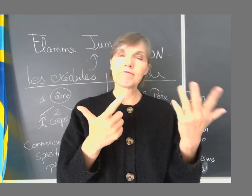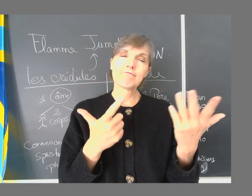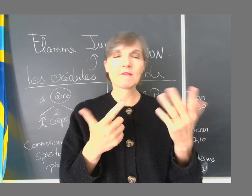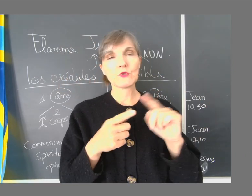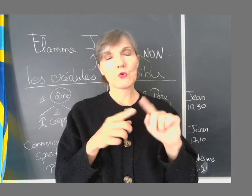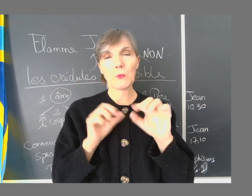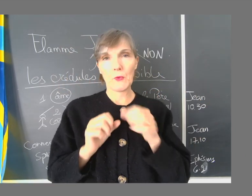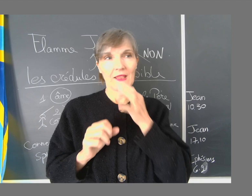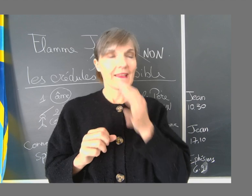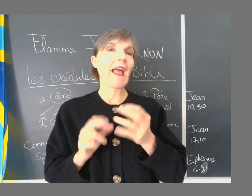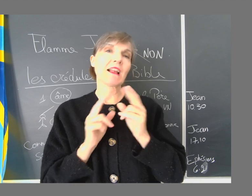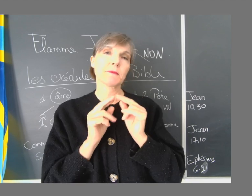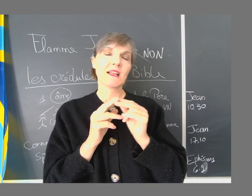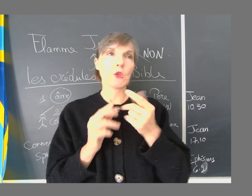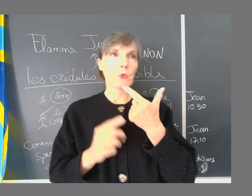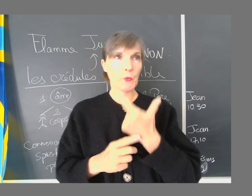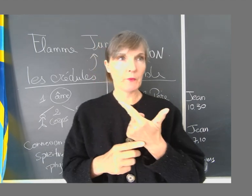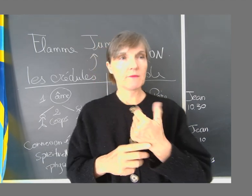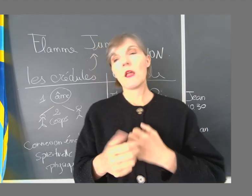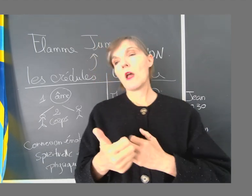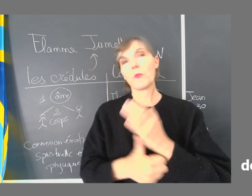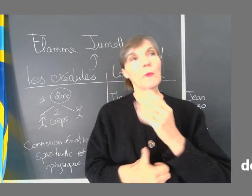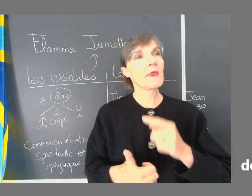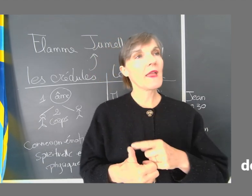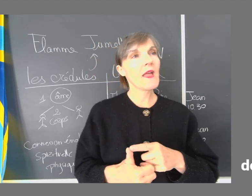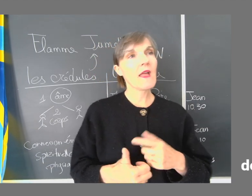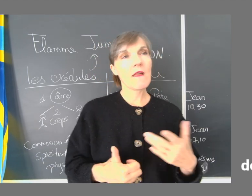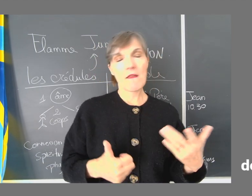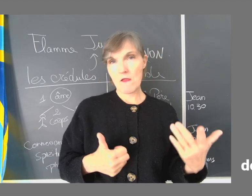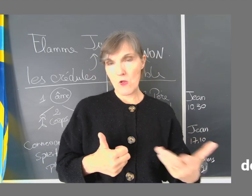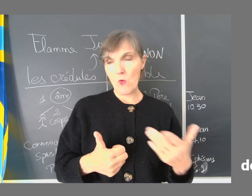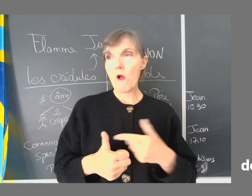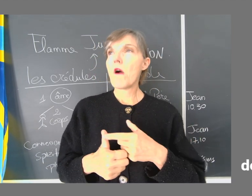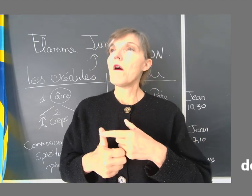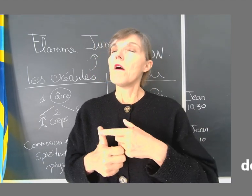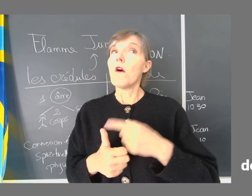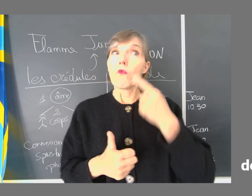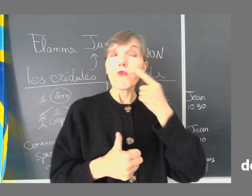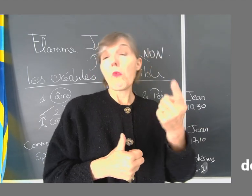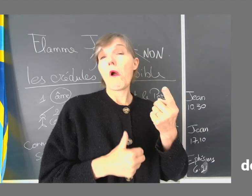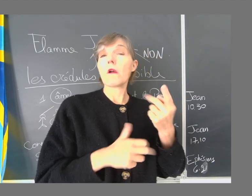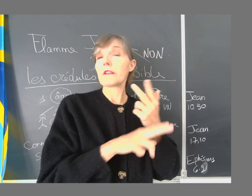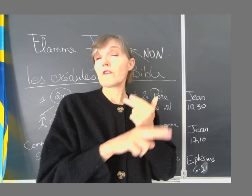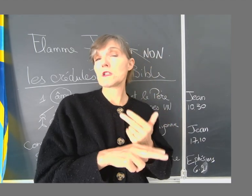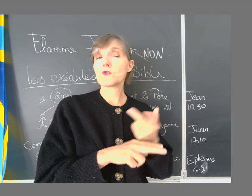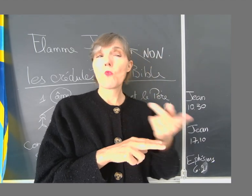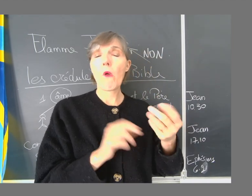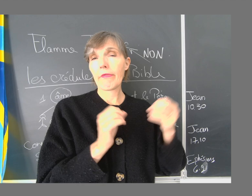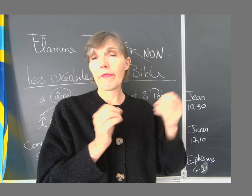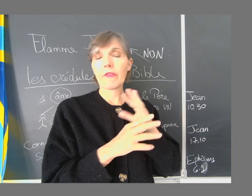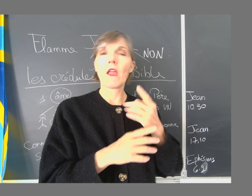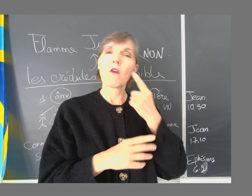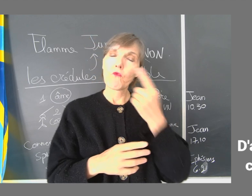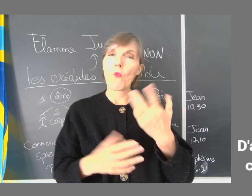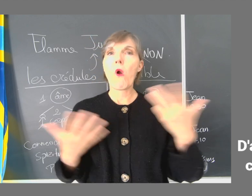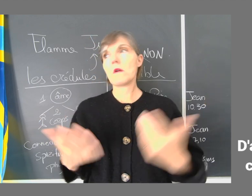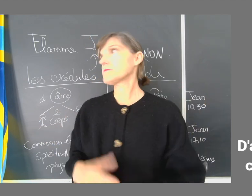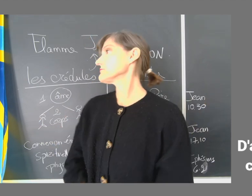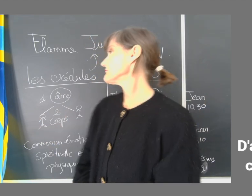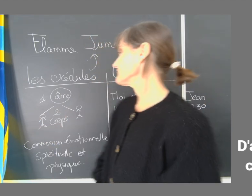donc moi je vais donner deux formes d'explications d'abord je vais suivre